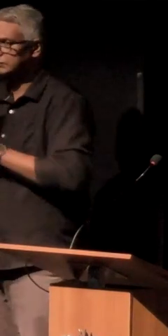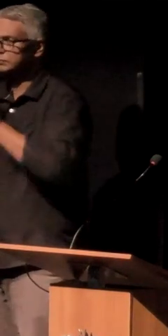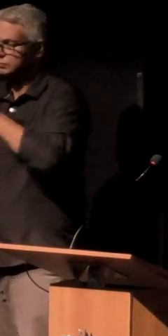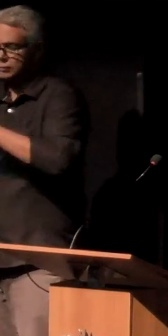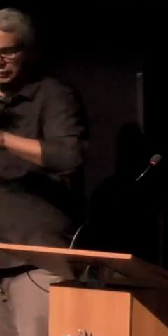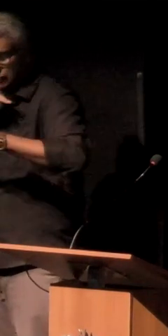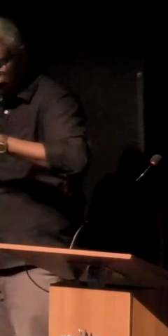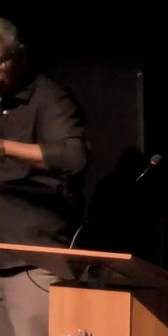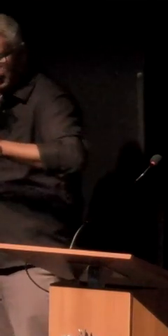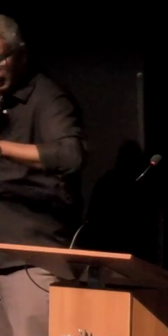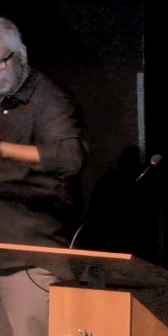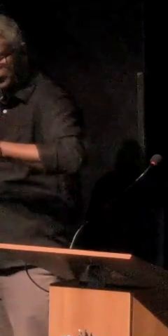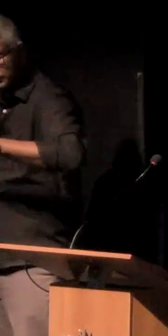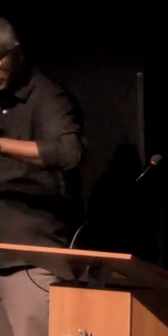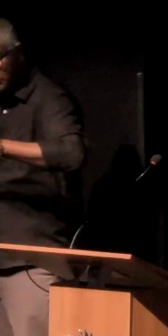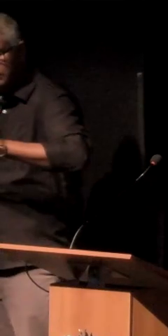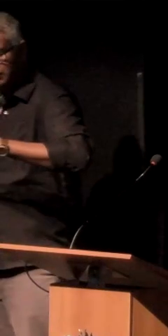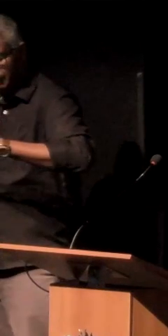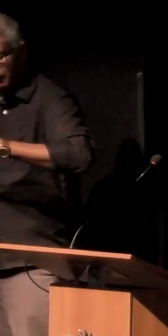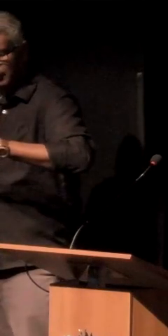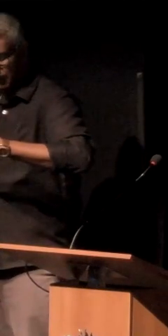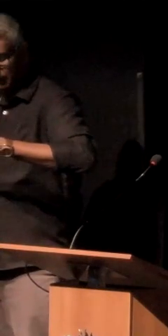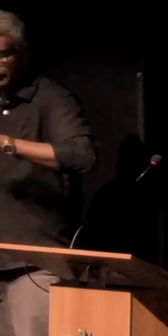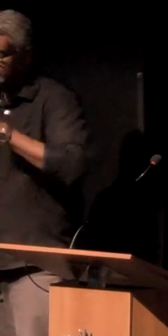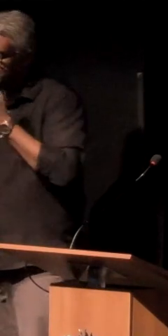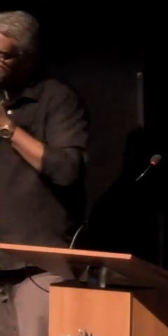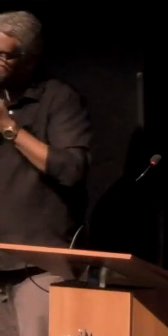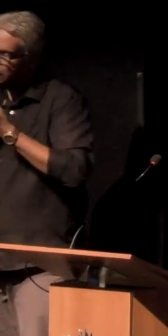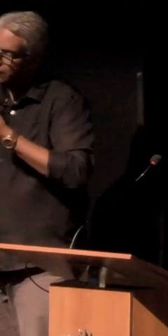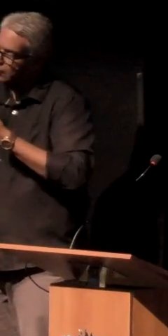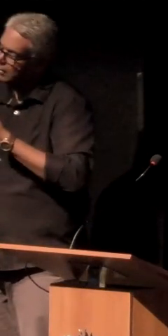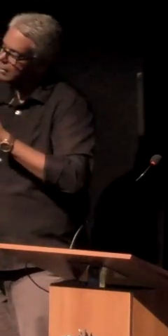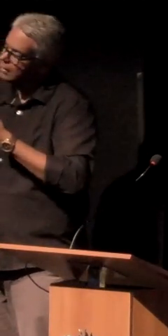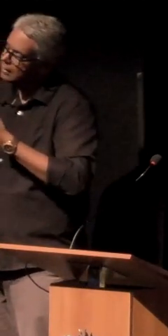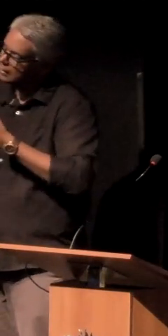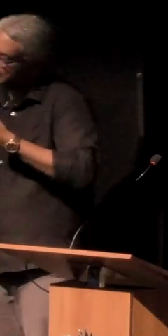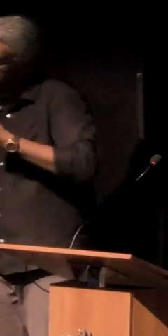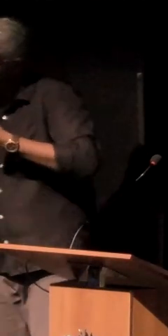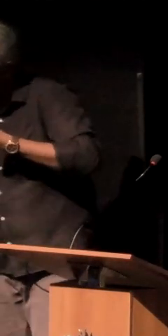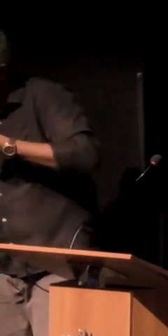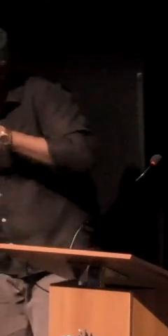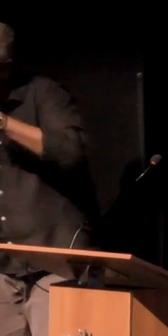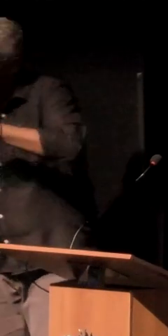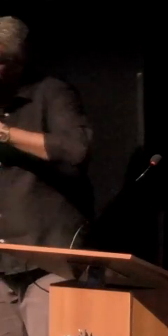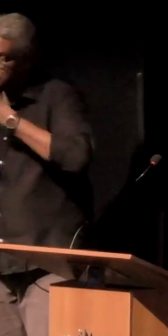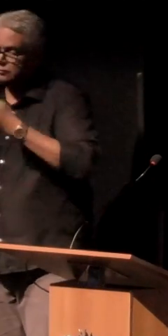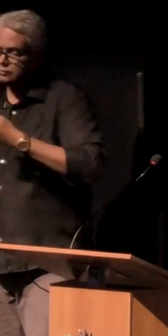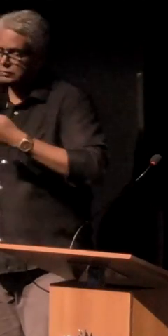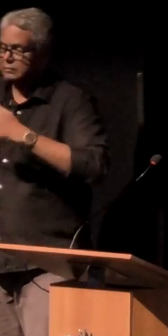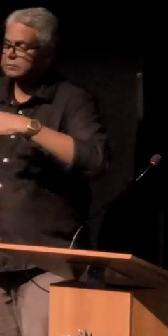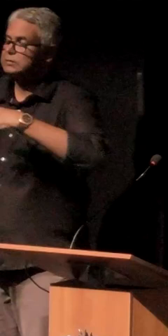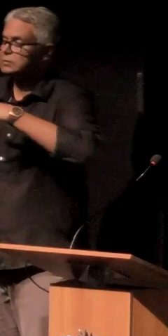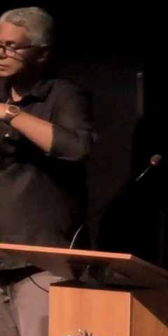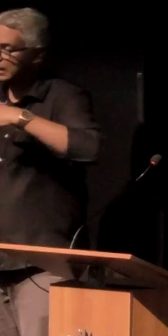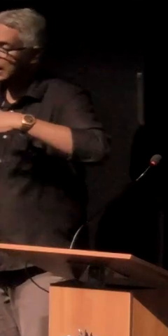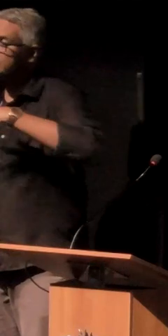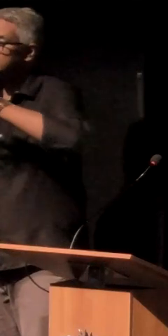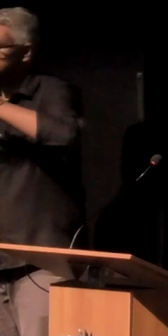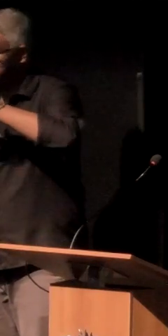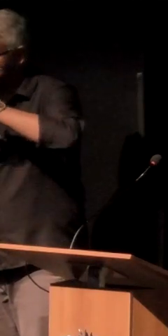e como Carol também já trouxe a gente tem o Marco legal de inclusão da Ian na nossa